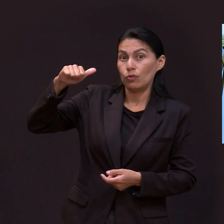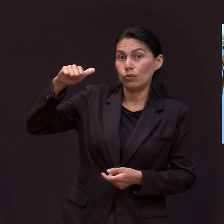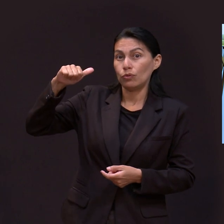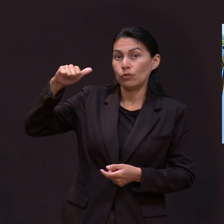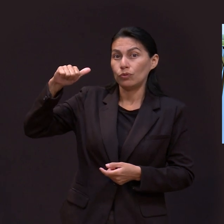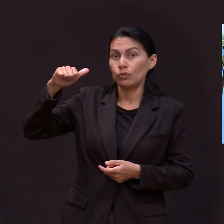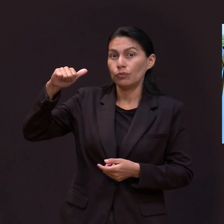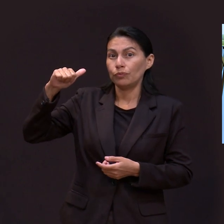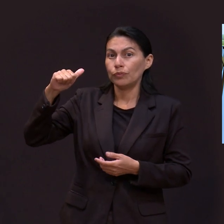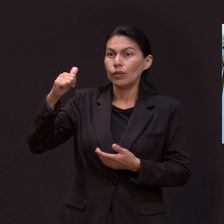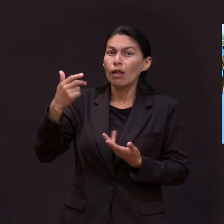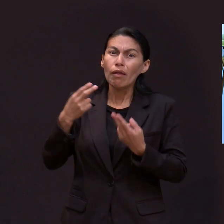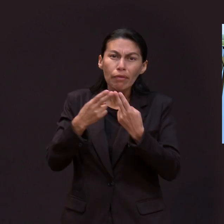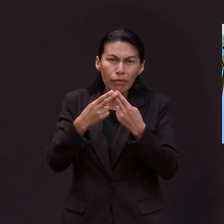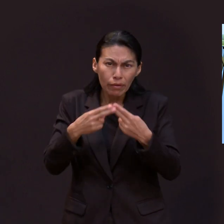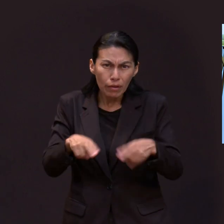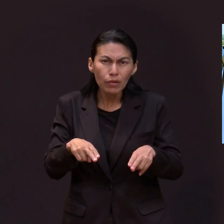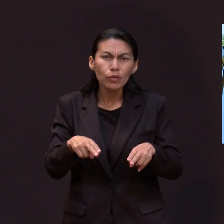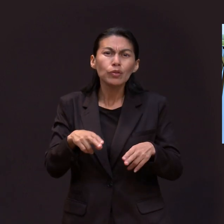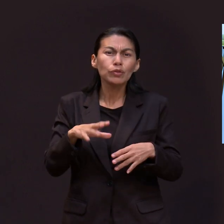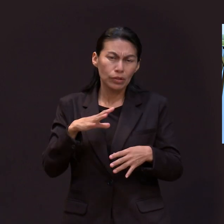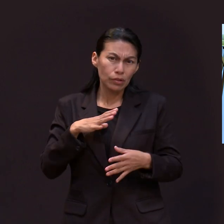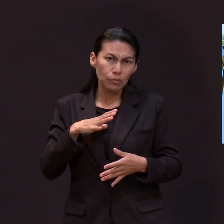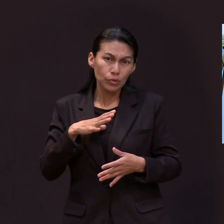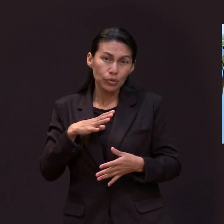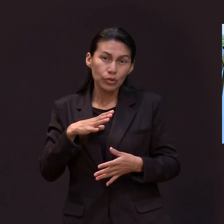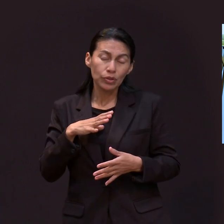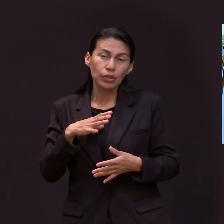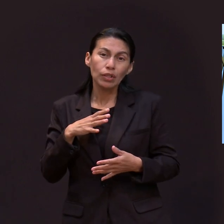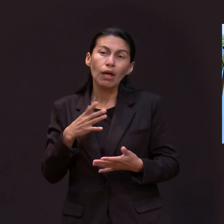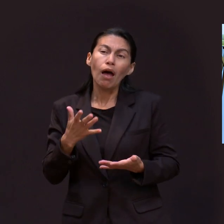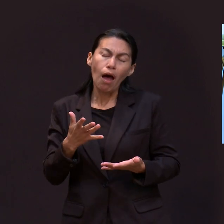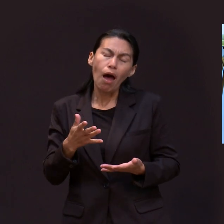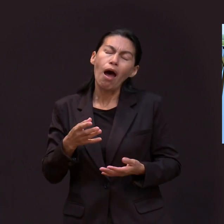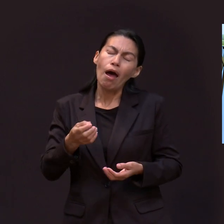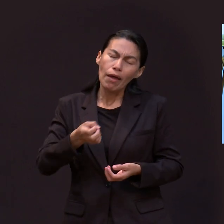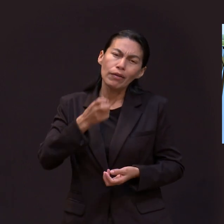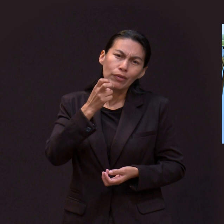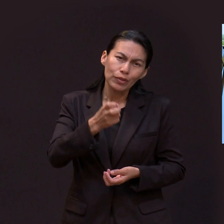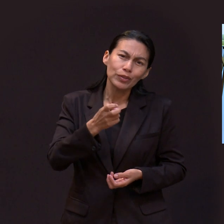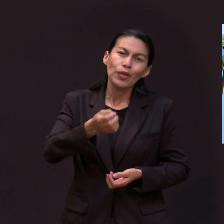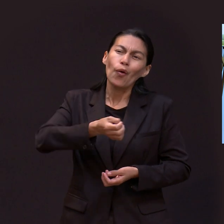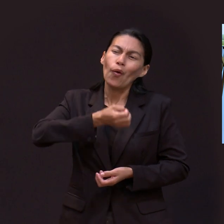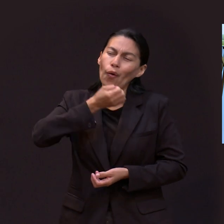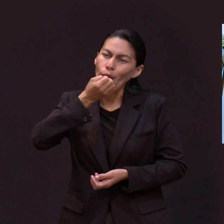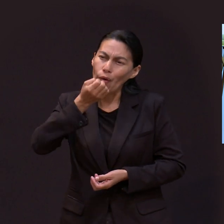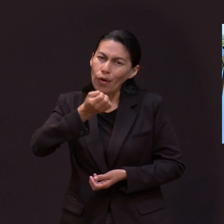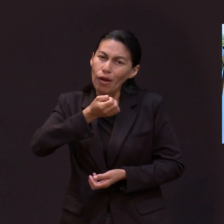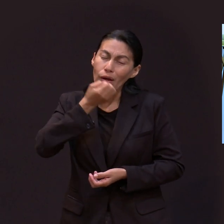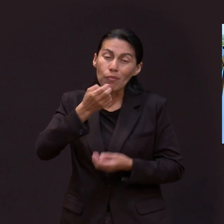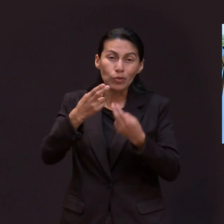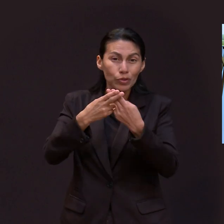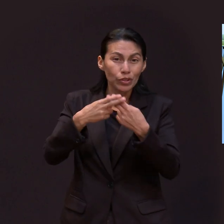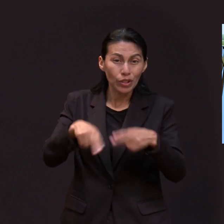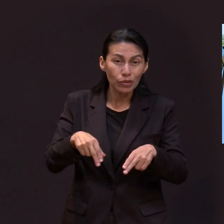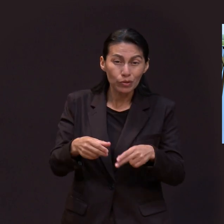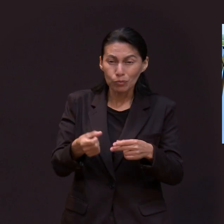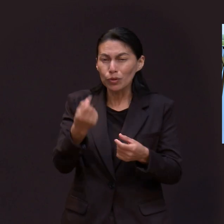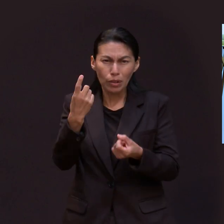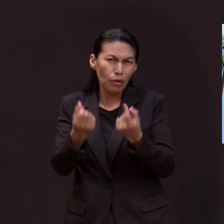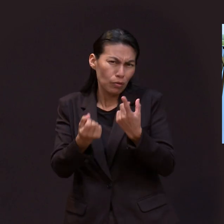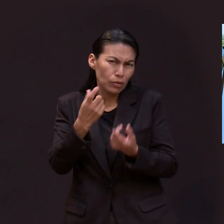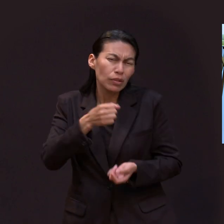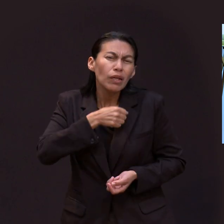adultos mayores tenemos nietos oramos por ellos constantemente